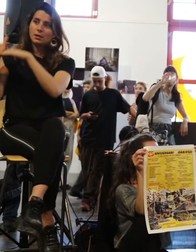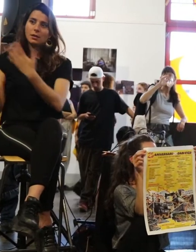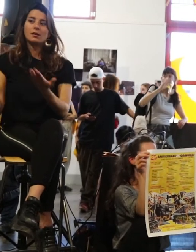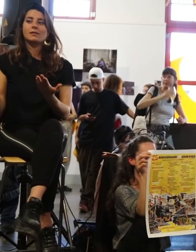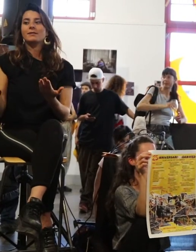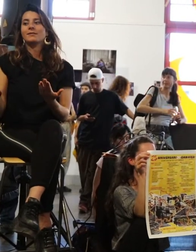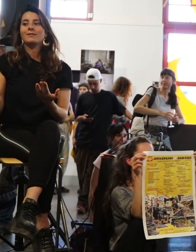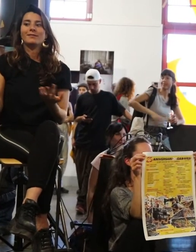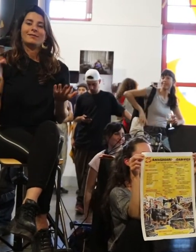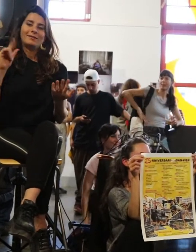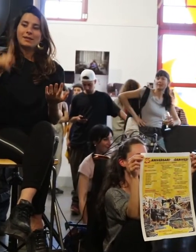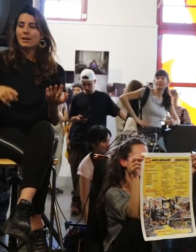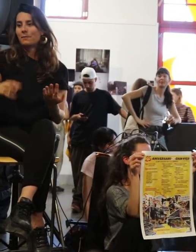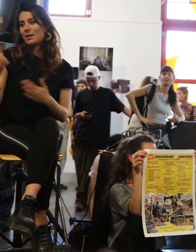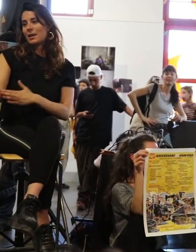al festival.